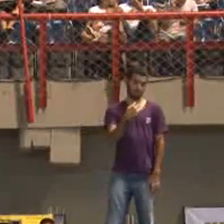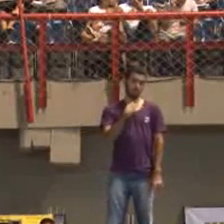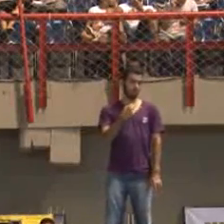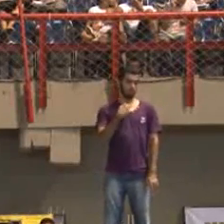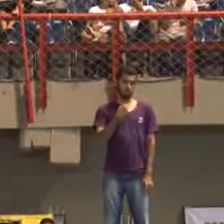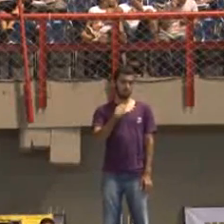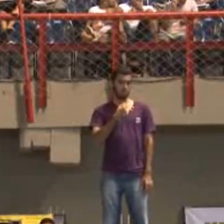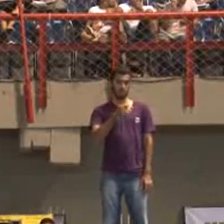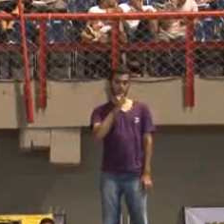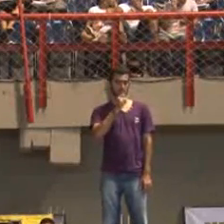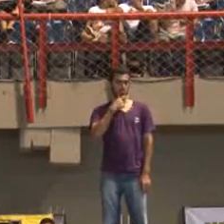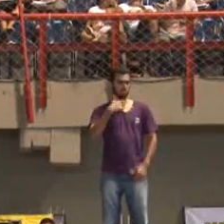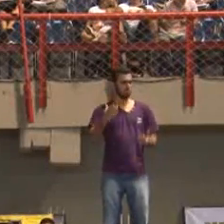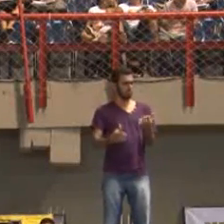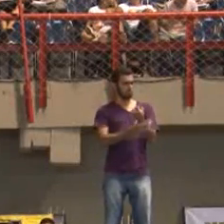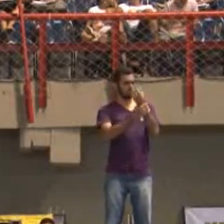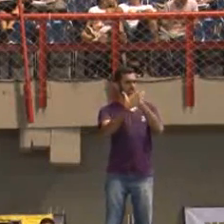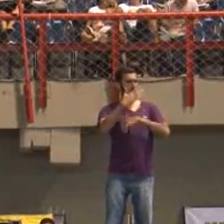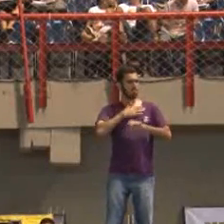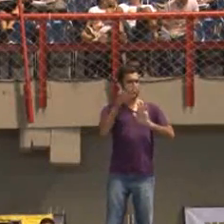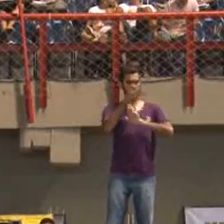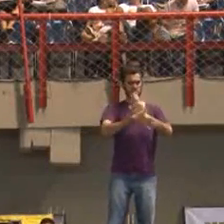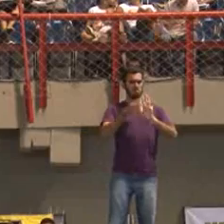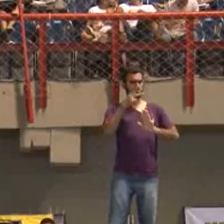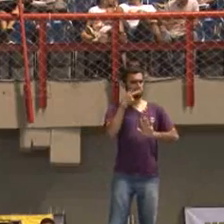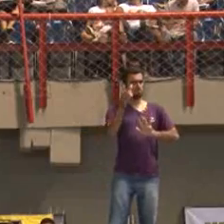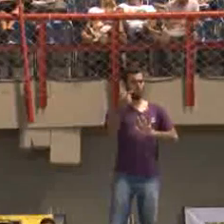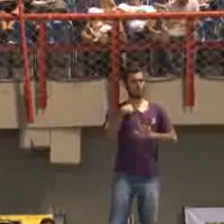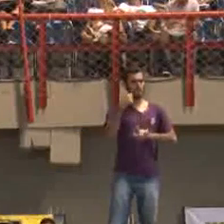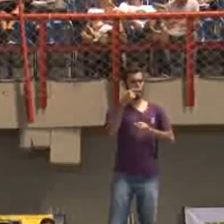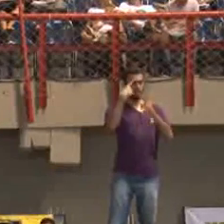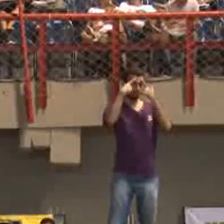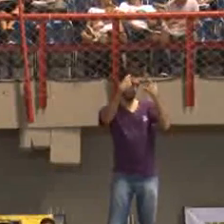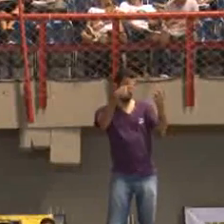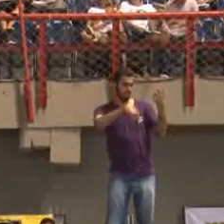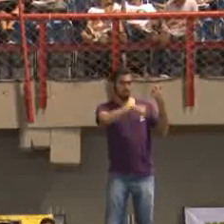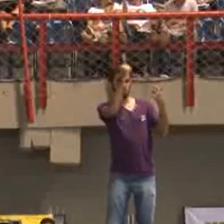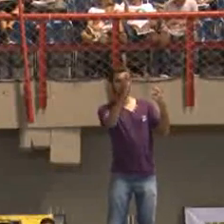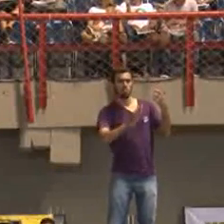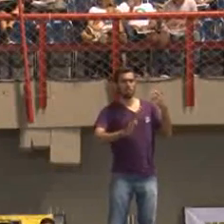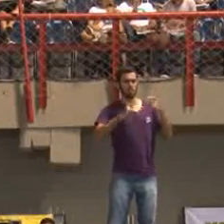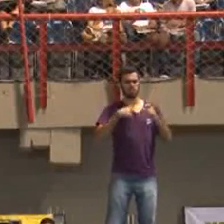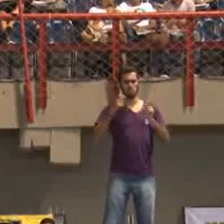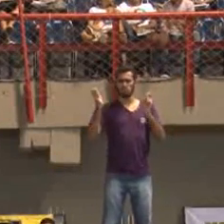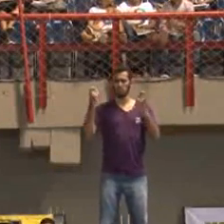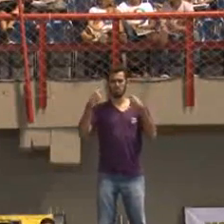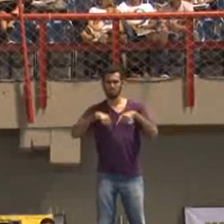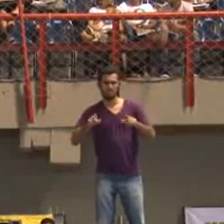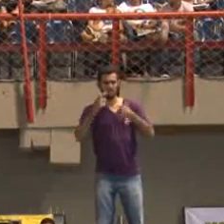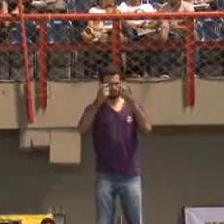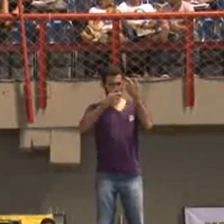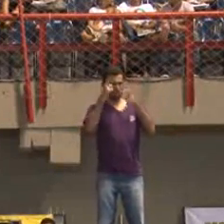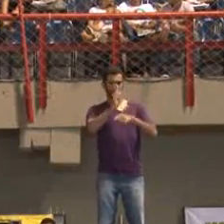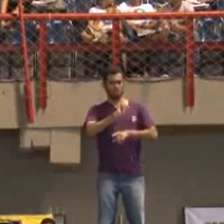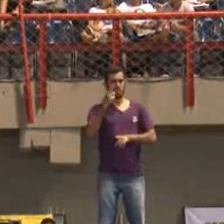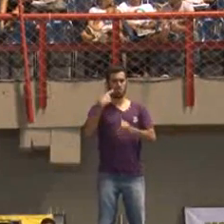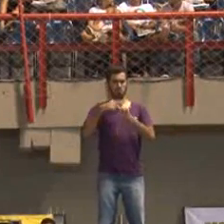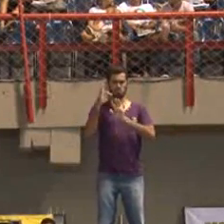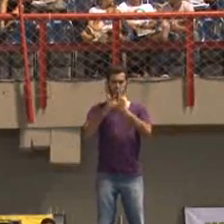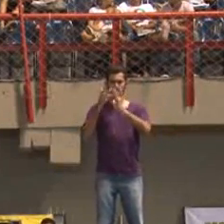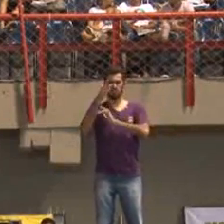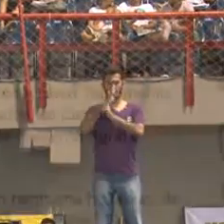fundamentar no poder de Jesus Cristo o problema da violência no Brasil, dá, gente? Não. Opa,